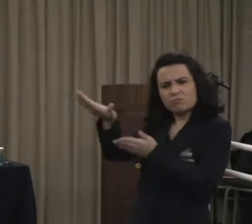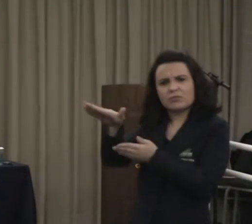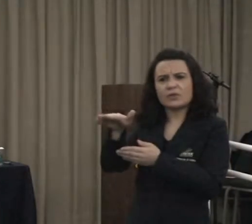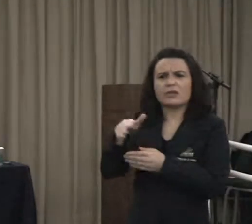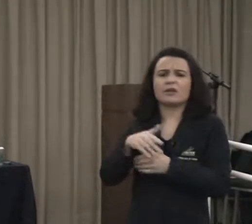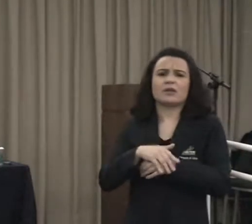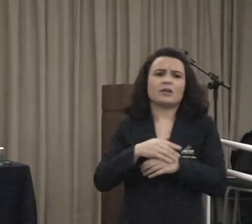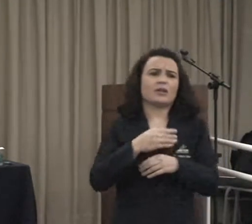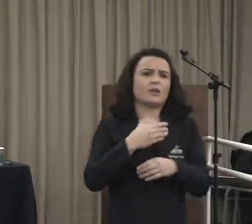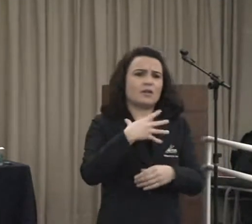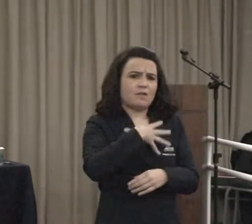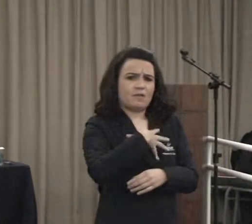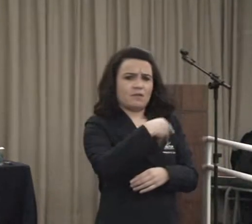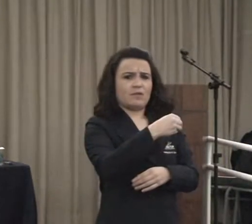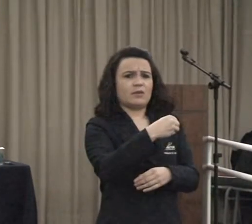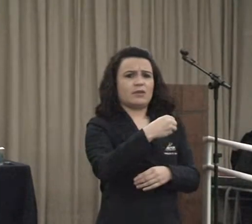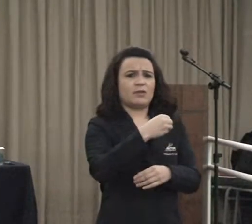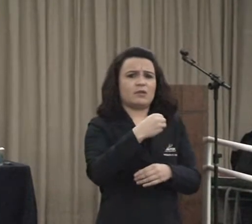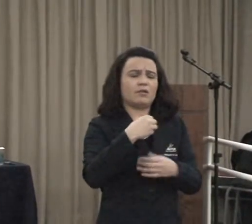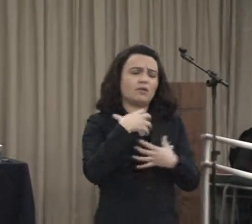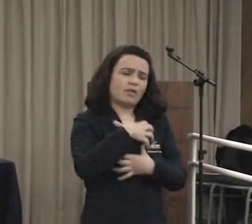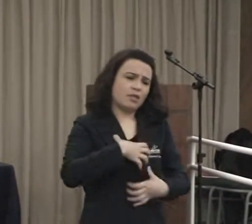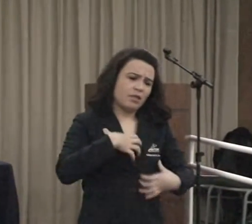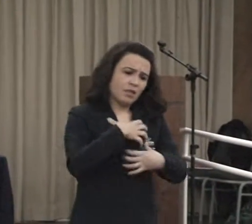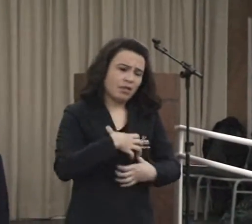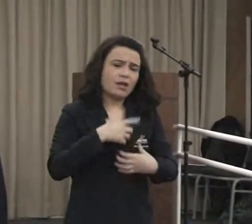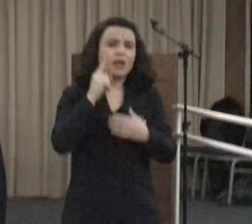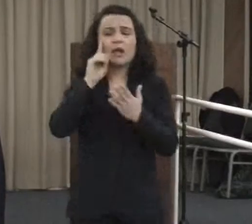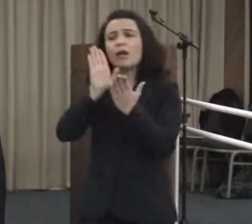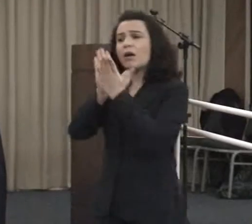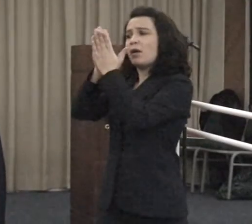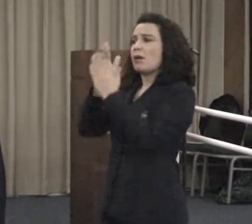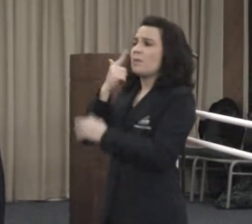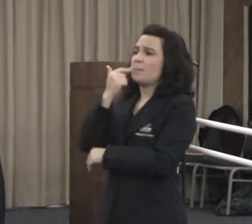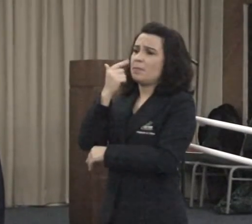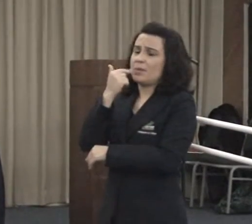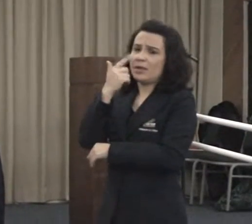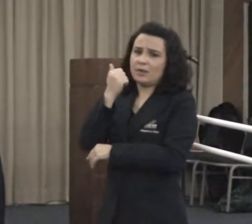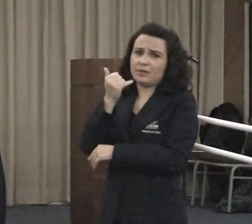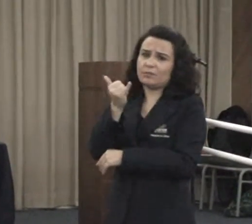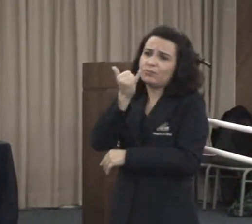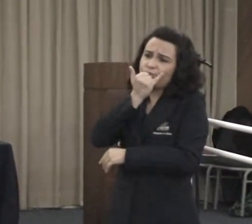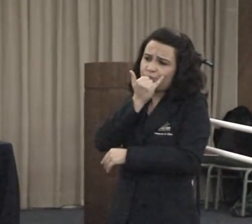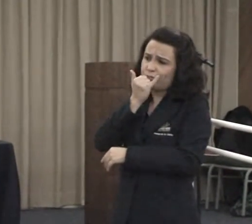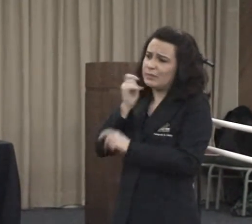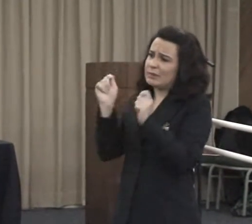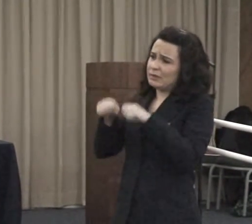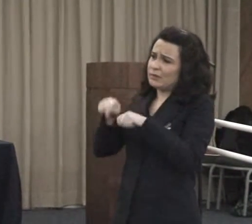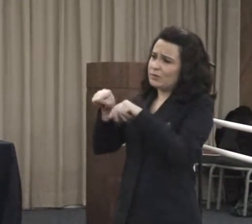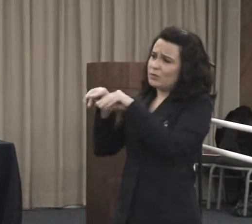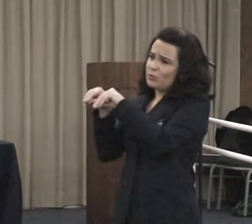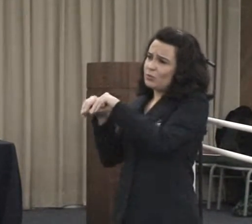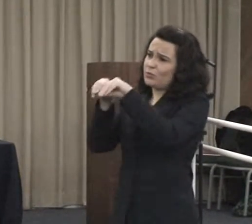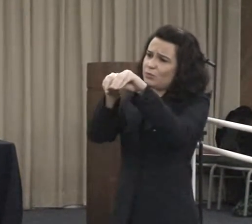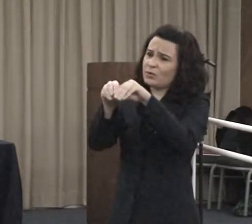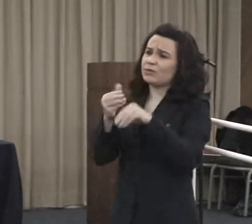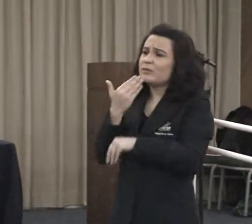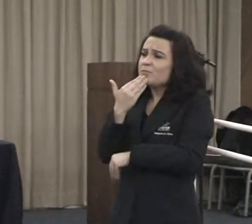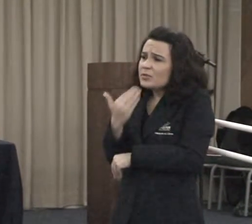rapaz, coração duro, com seu velho foi falar: para o senhor se mudar, meu pai, eu vim lhe